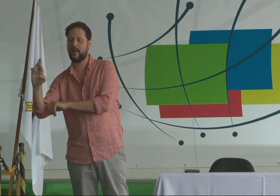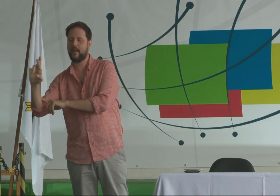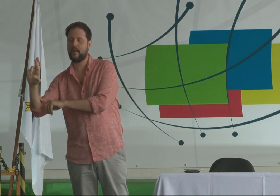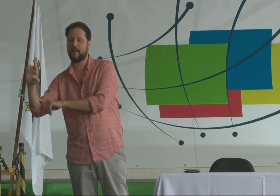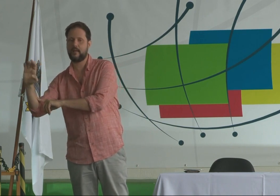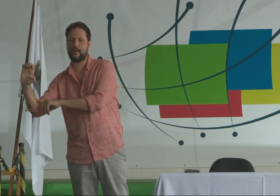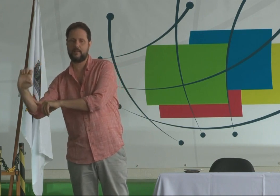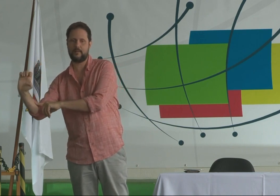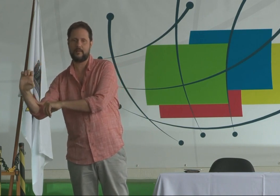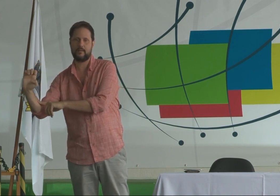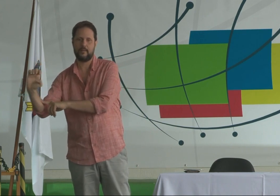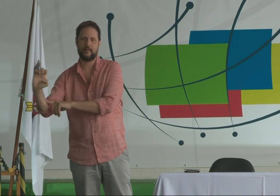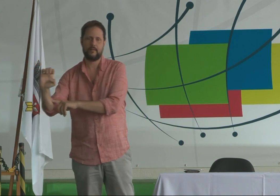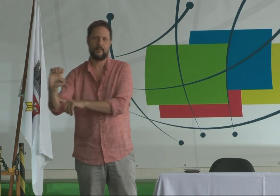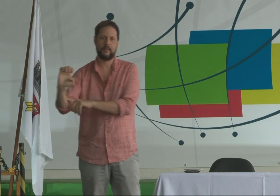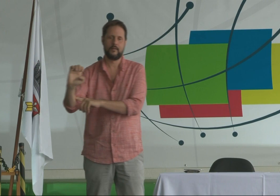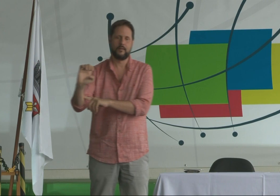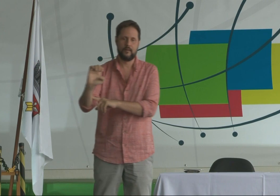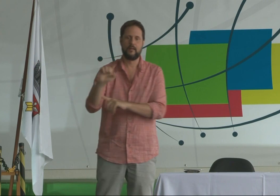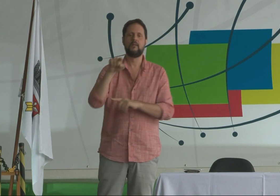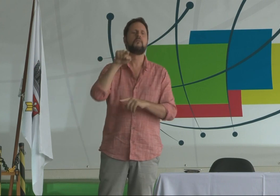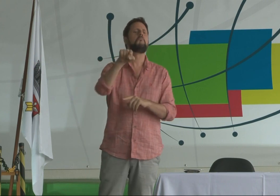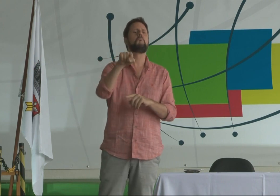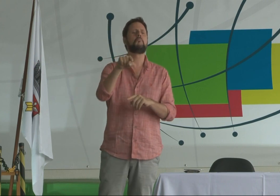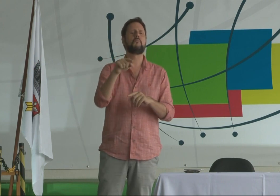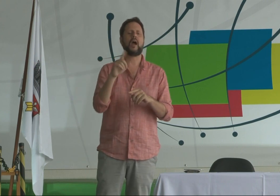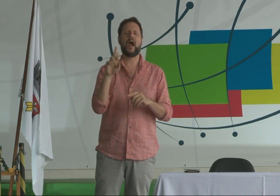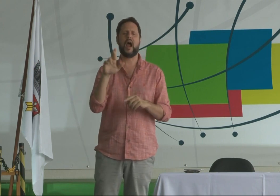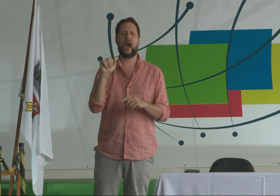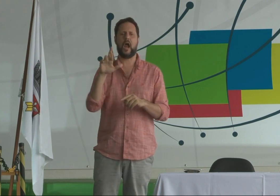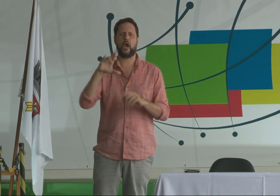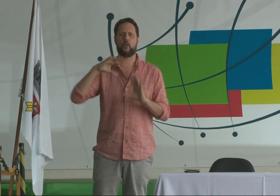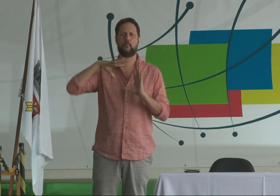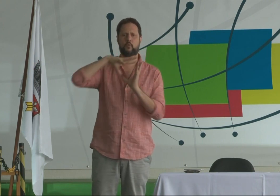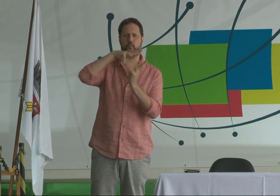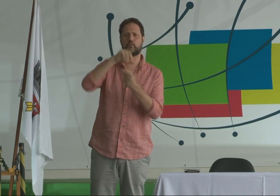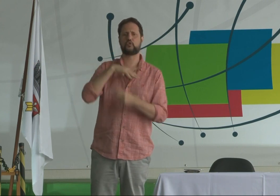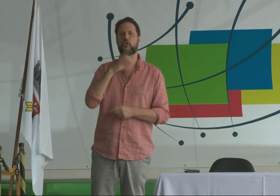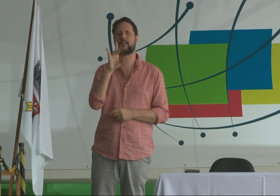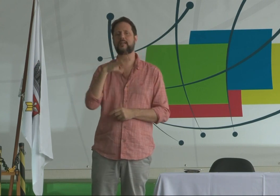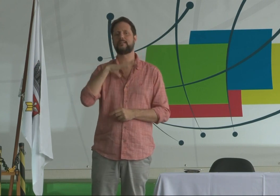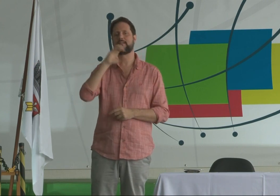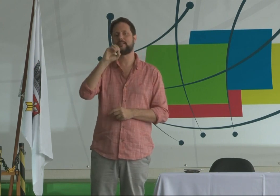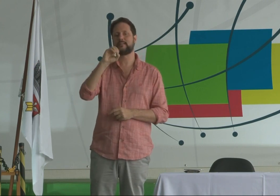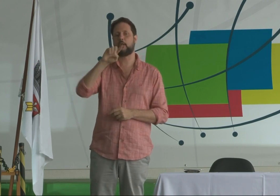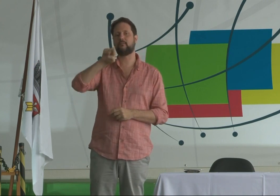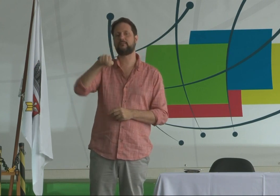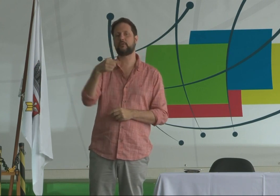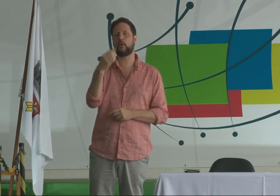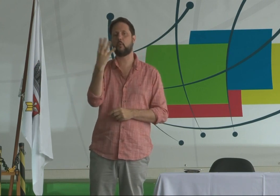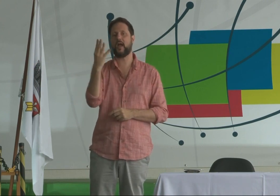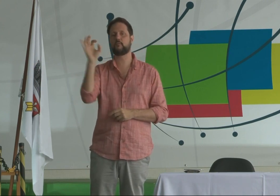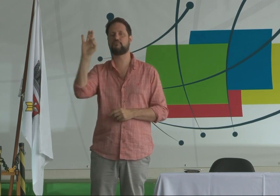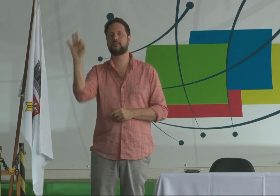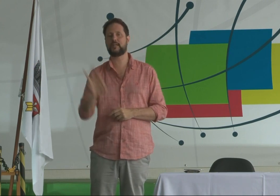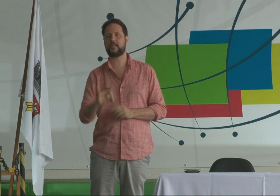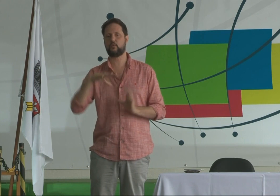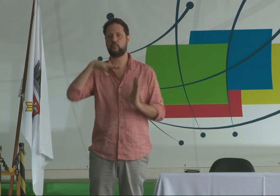Síndrome de Brindetta. Foi isso que eu resolvido a minha audição logo ali aos 4 meses. Então, é... É uma